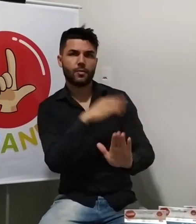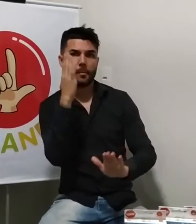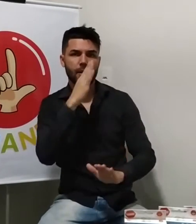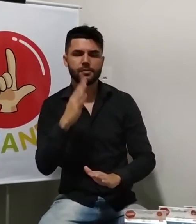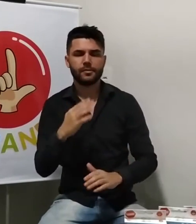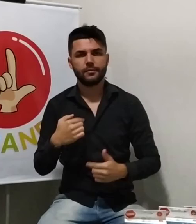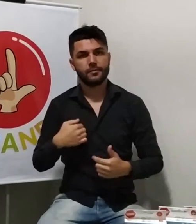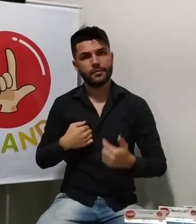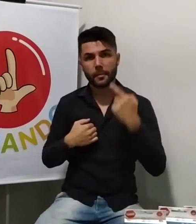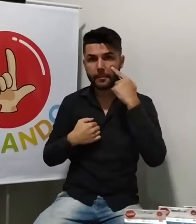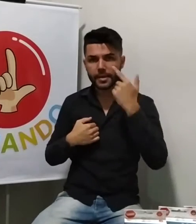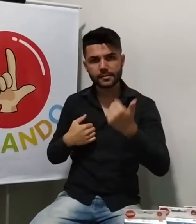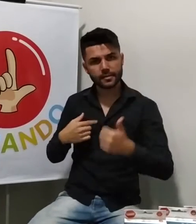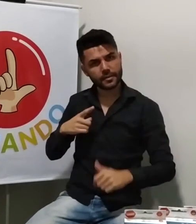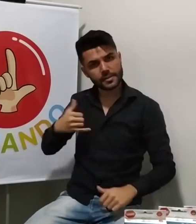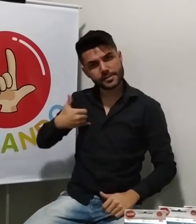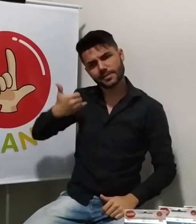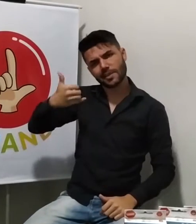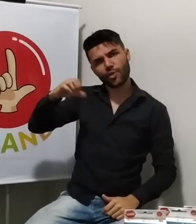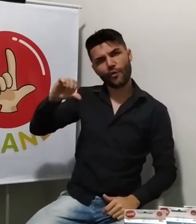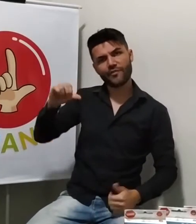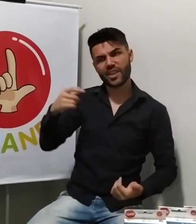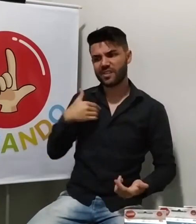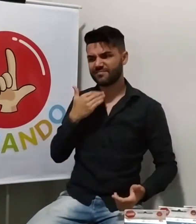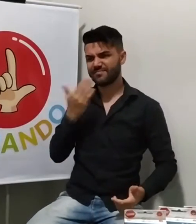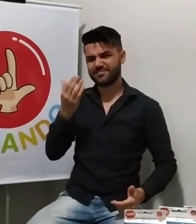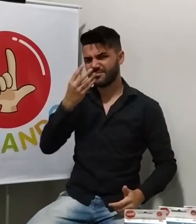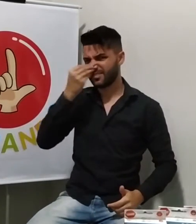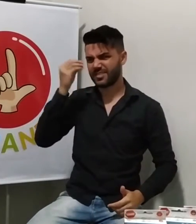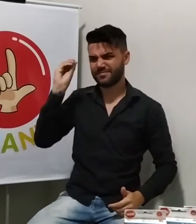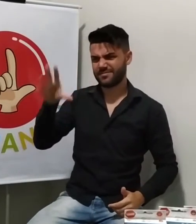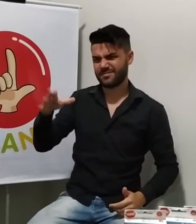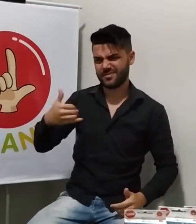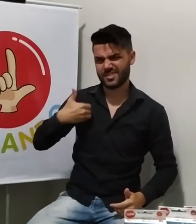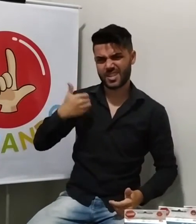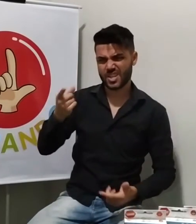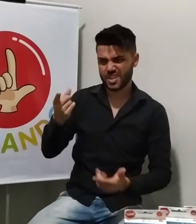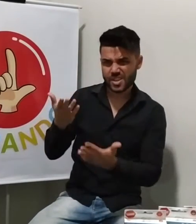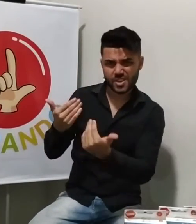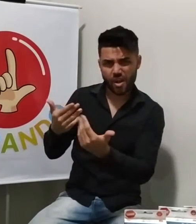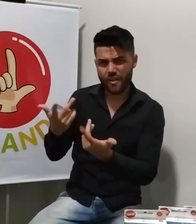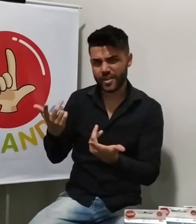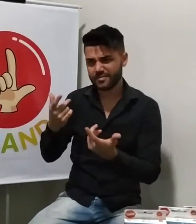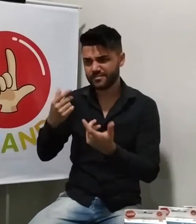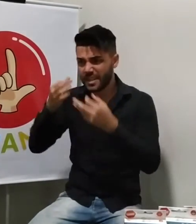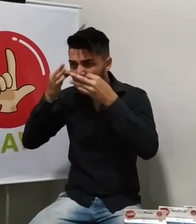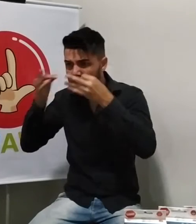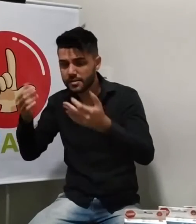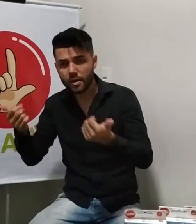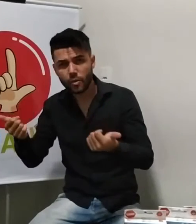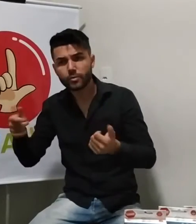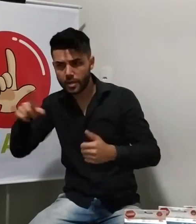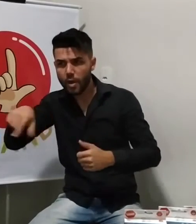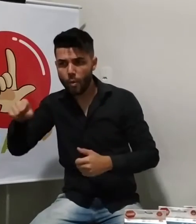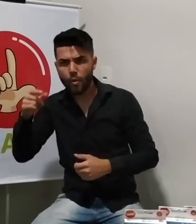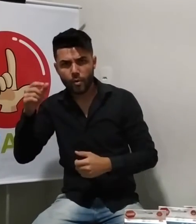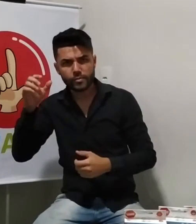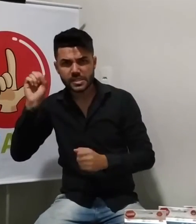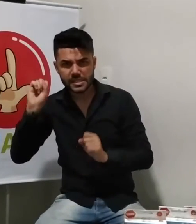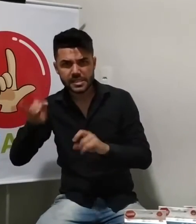na cabeça, até que vai aparecer algum maluco que vai te ouvir. E é isso mesmo, eu acho que a gente tem que dar a chance pra sorte acontecer, né? E foi muita sorte. Eu levei um